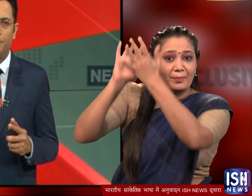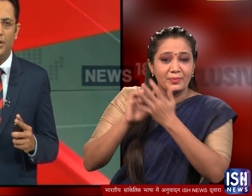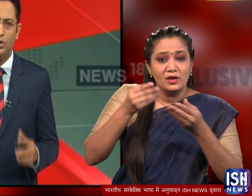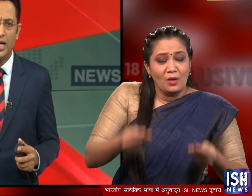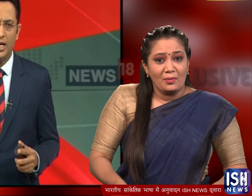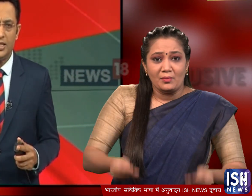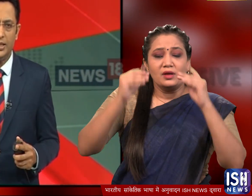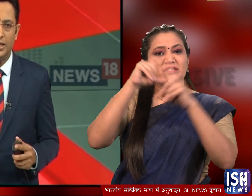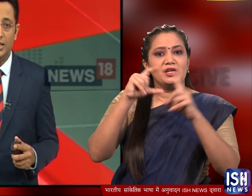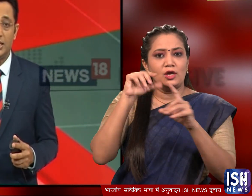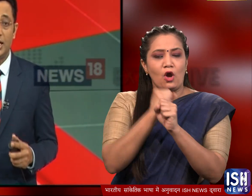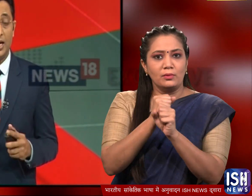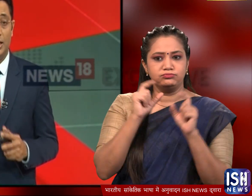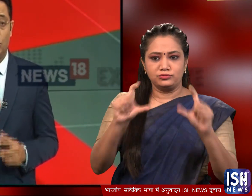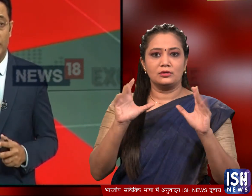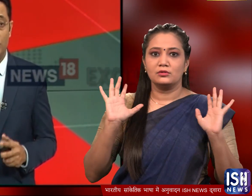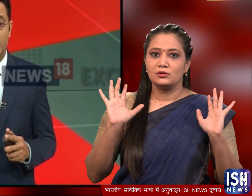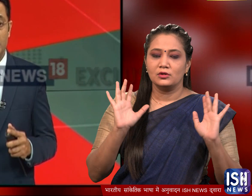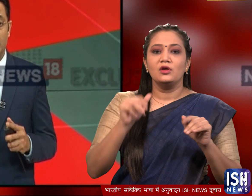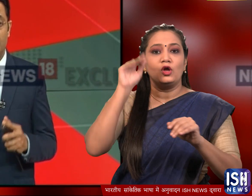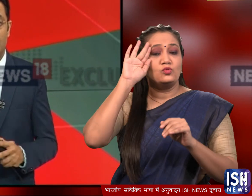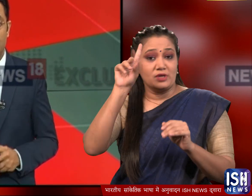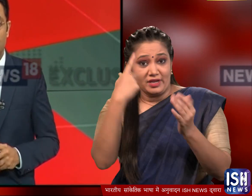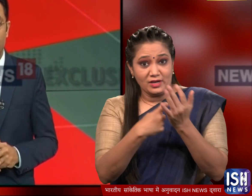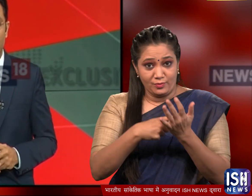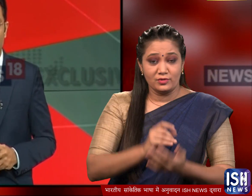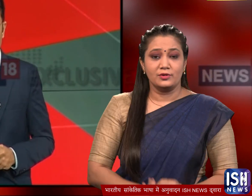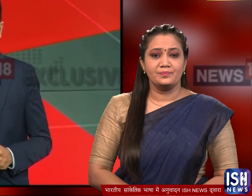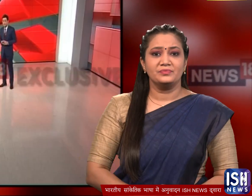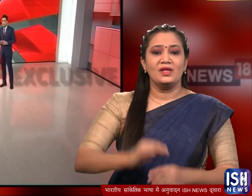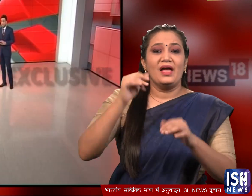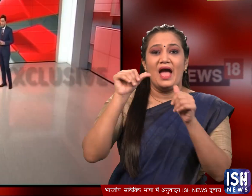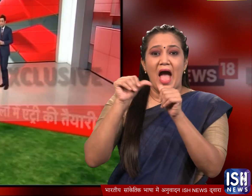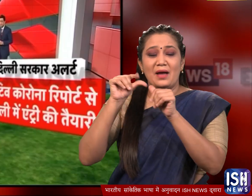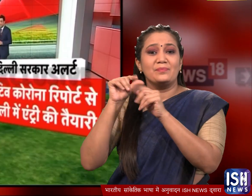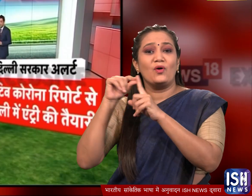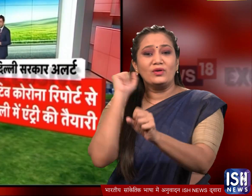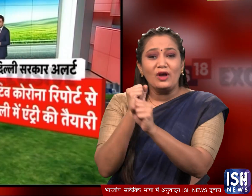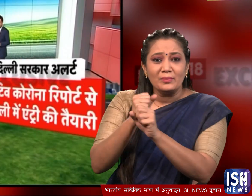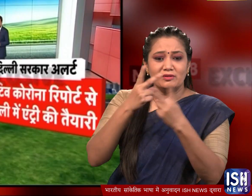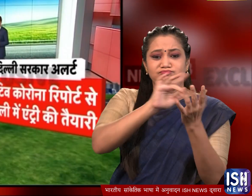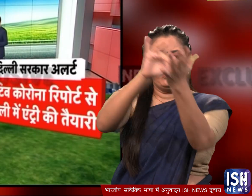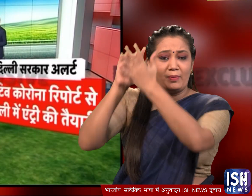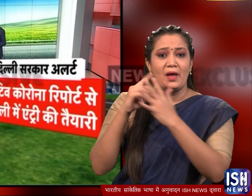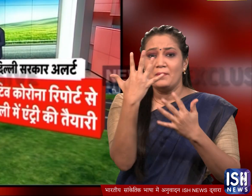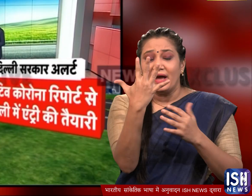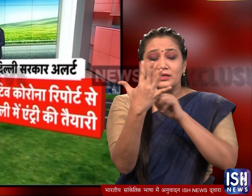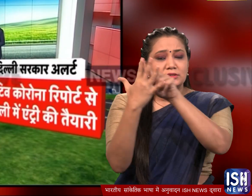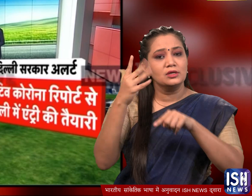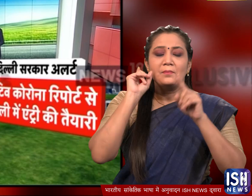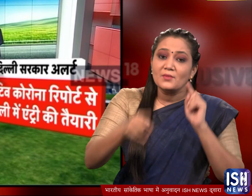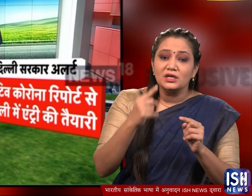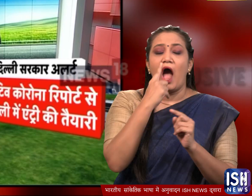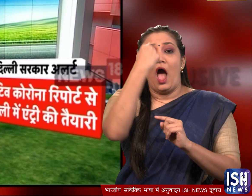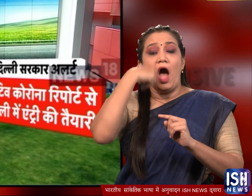में एक बार फिर उछाल आने से दिल्ली सरकार अलर्ट हो गई। न्यूज़ 18 के विक्रांत यादव की रिपोर्ट है कि केजरीवाल सरकार देश के 5 राज्यों से आने वाले लोगों